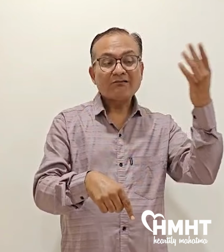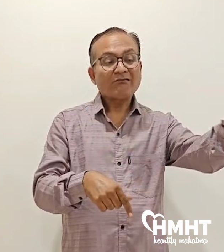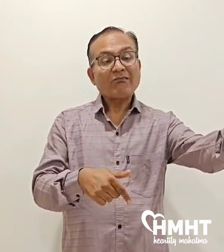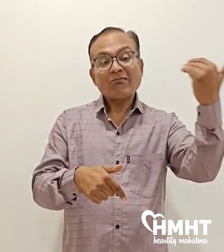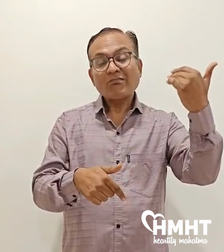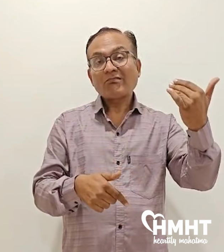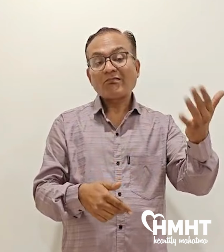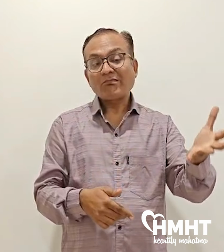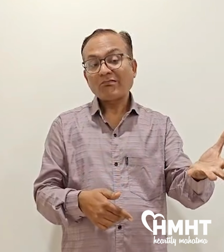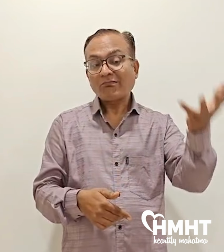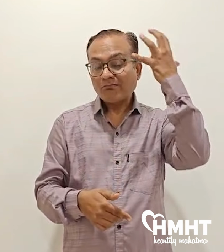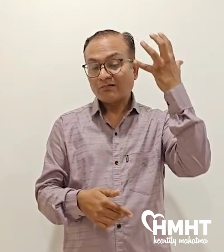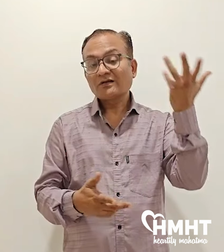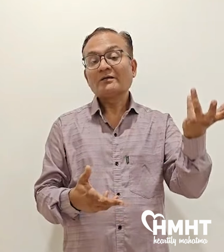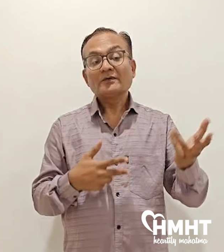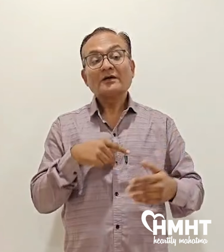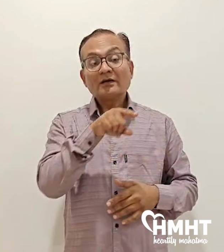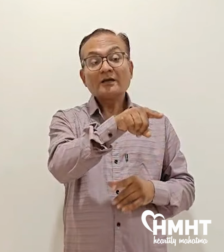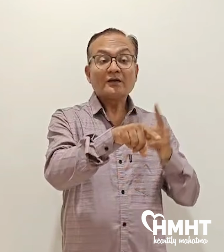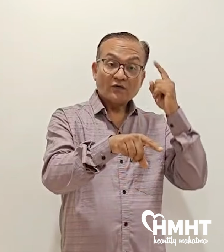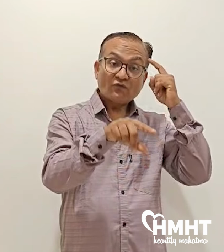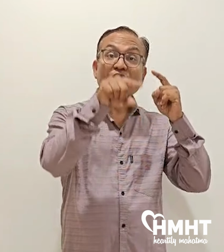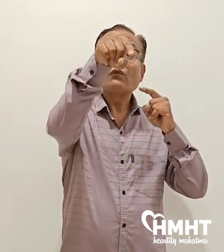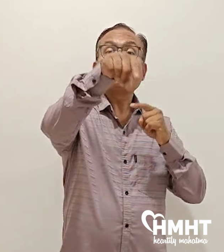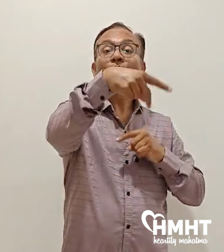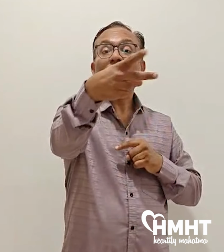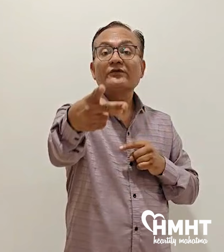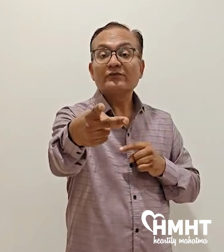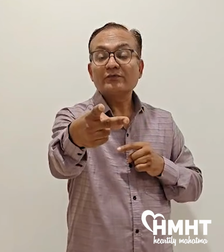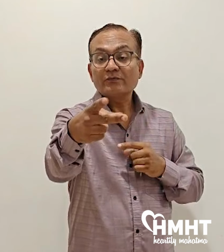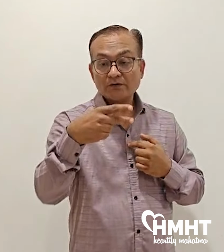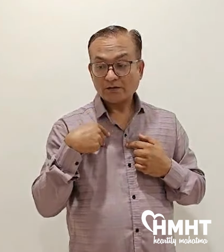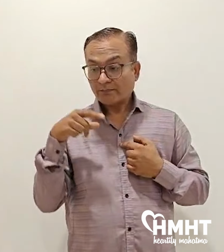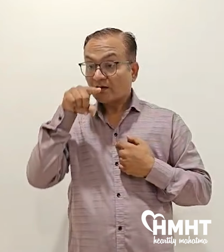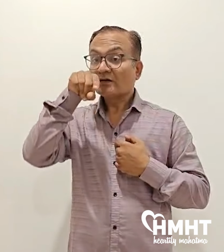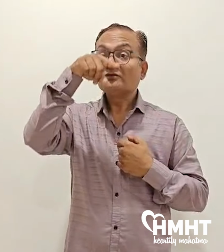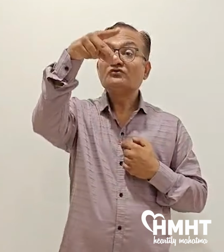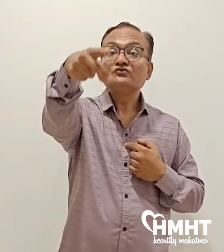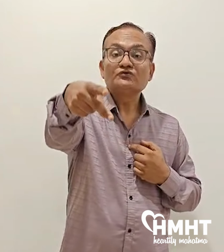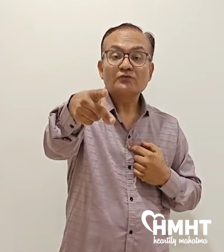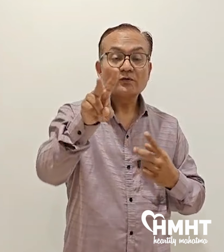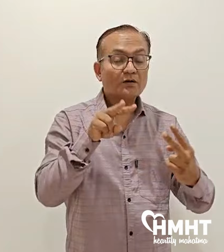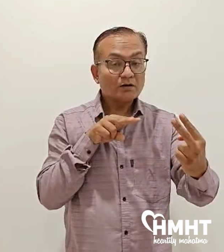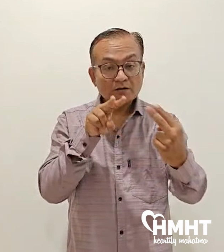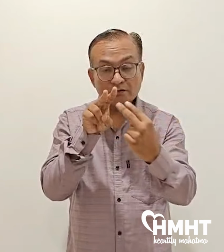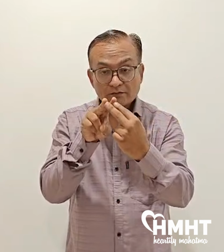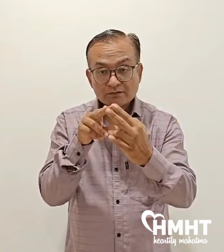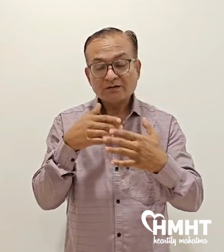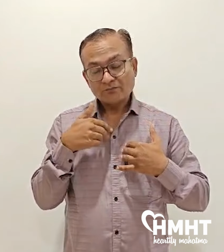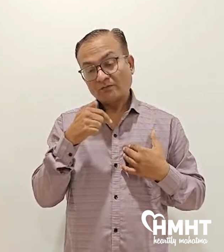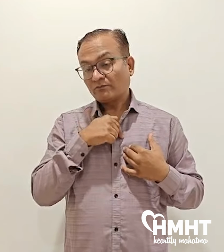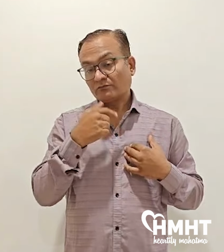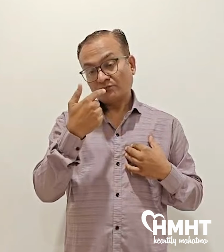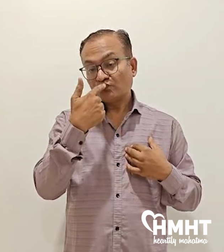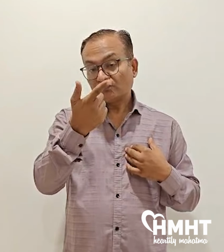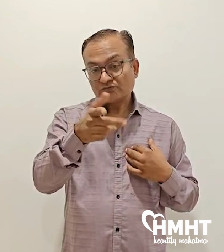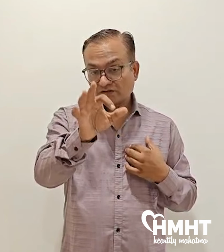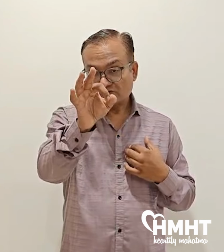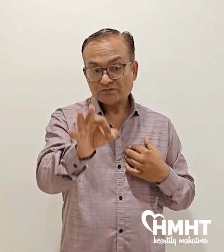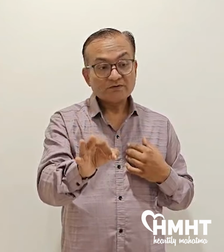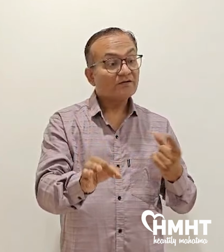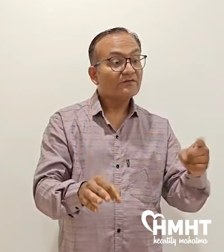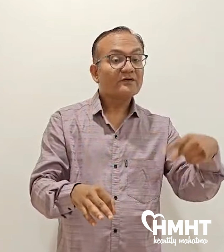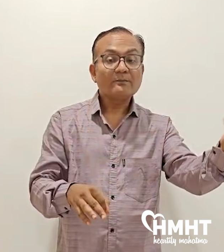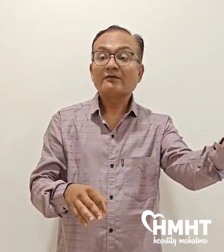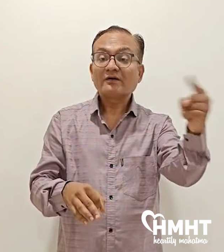વ્યૂ પોઈન્ટને જુઓ, એની શું વ્યૂ પોઈન્ટ છે અથવા એની શું ઈચ્છા છે, એને કેવી રીતે સોલ્વ કરવું. આપણું તો આપણી પાસે છે, તો સામાનું સમાધાન થાય એવી